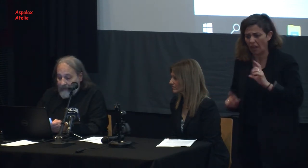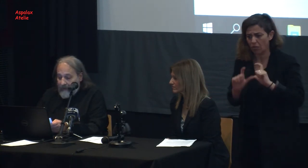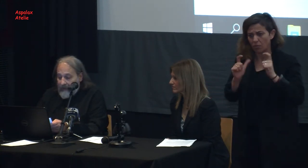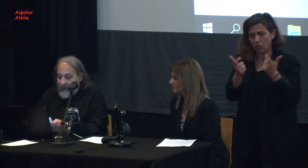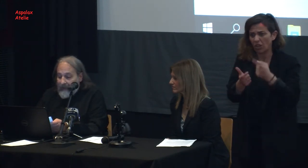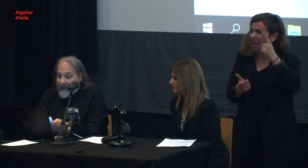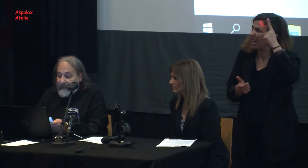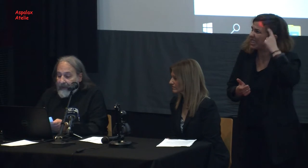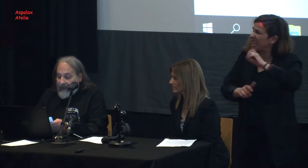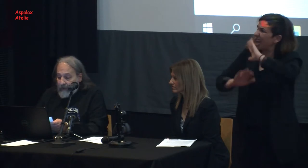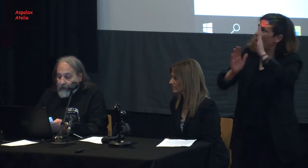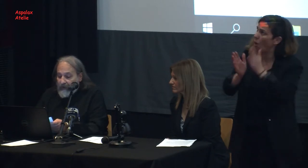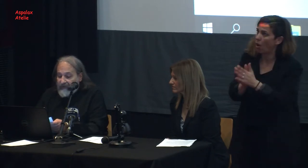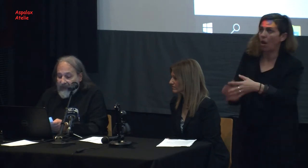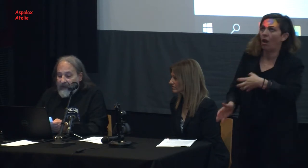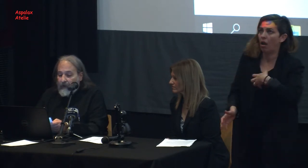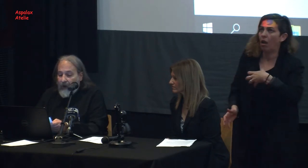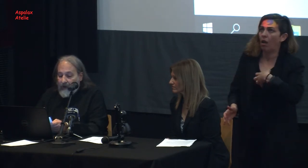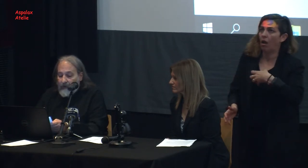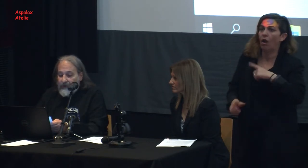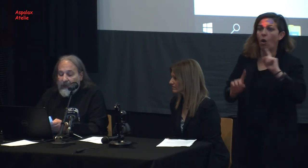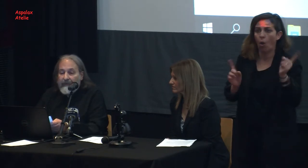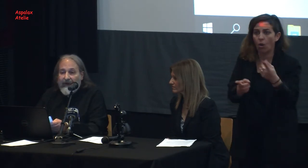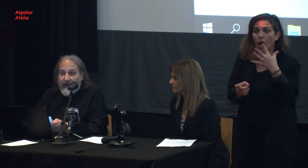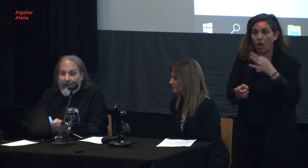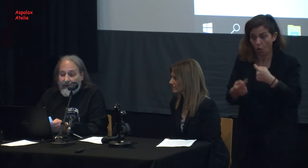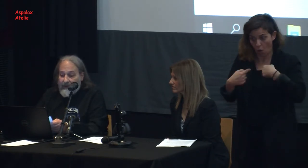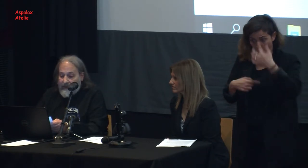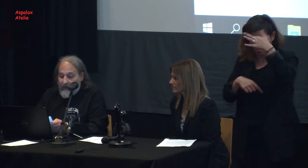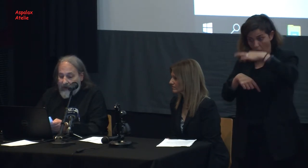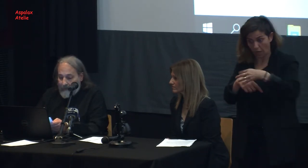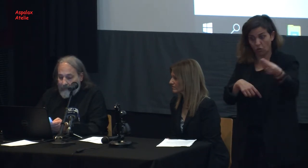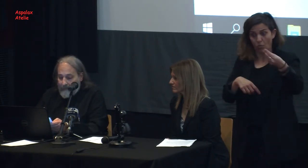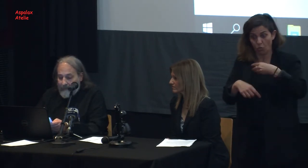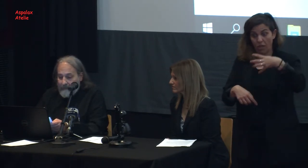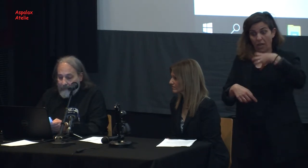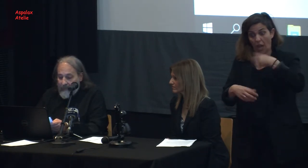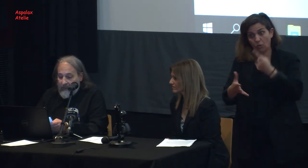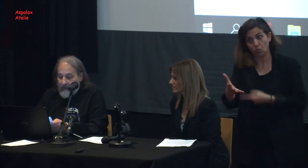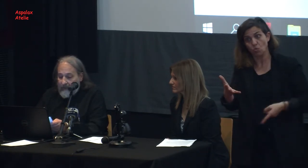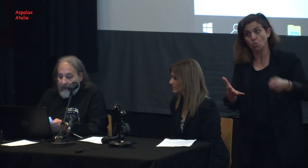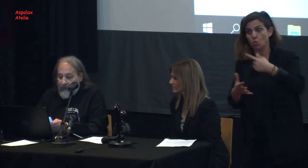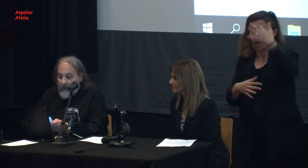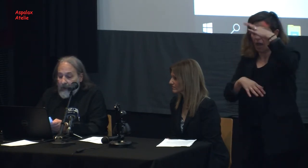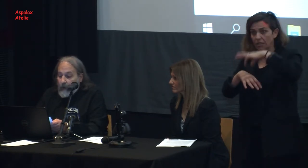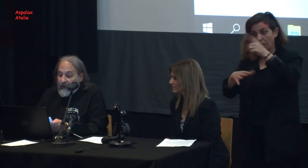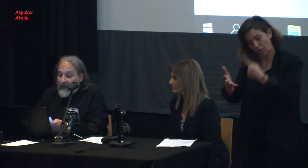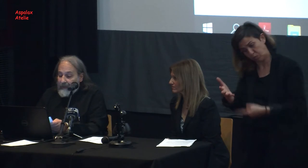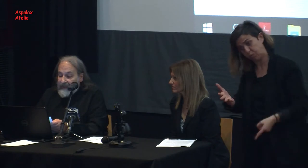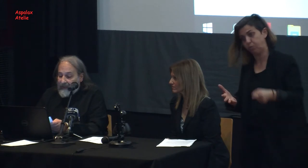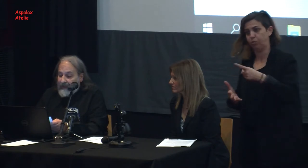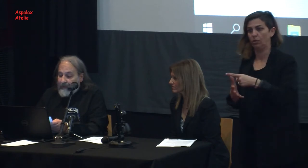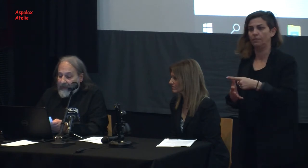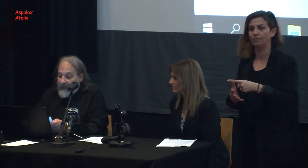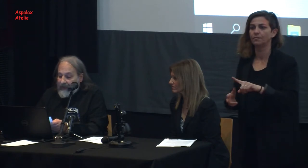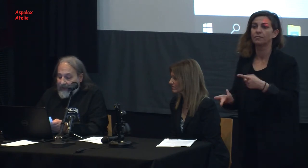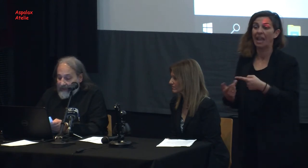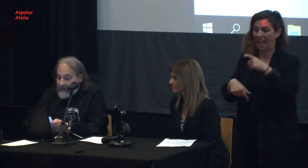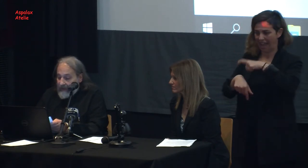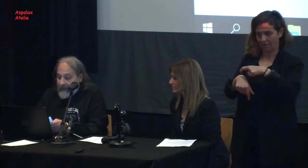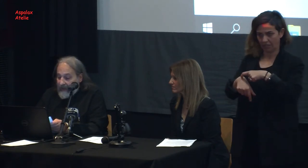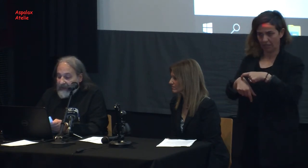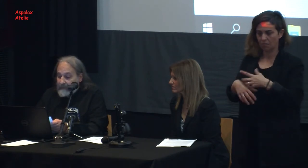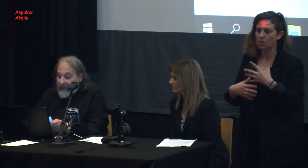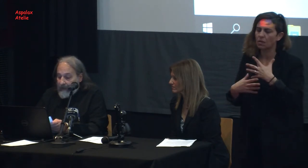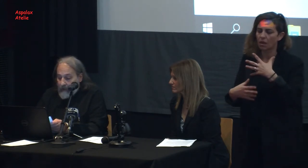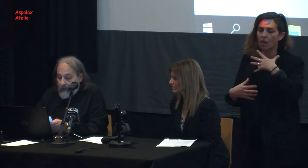όλα. Αντιθέτως, μου αυξάνει το άγχος και επιβαρύνει την ασθένειά μου. Όταν είμαι σε καταθλιπτική